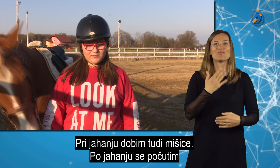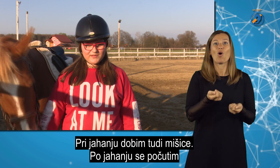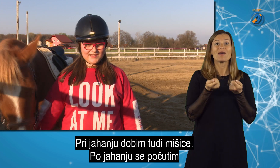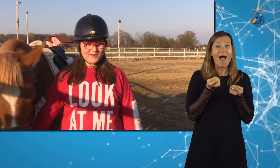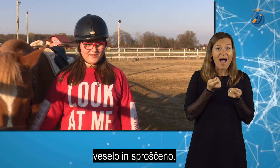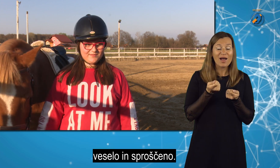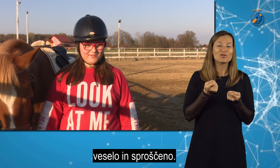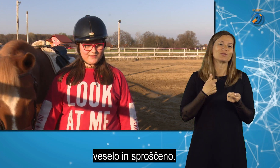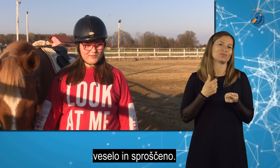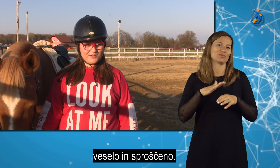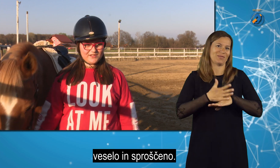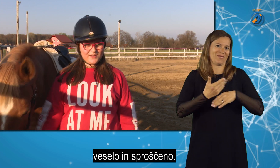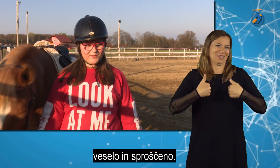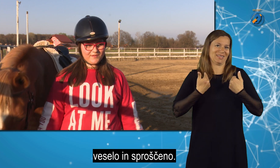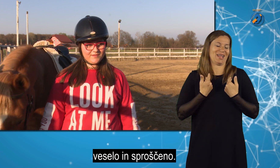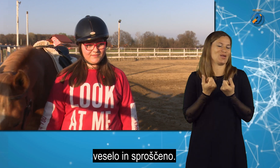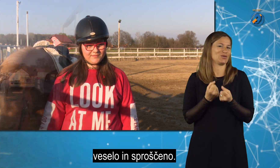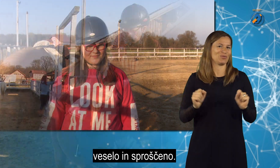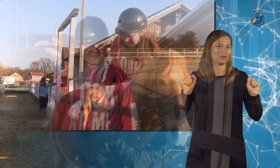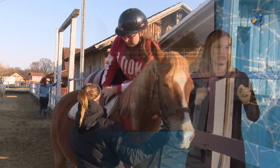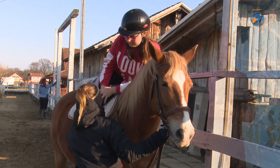počutim veselo in sproščeno.